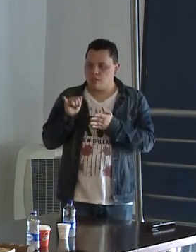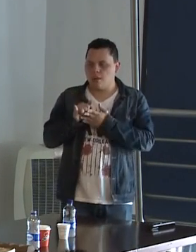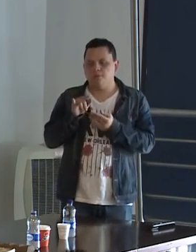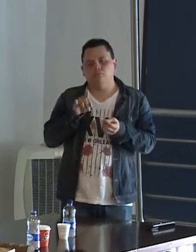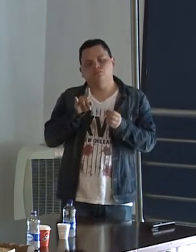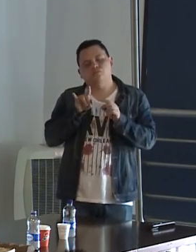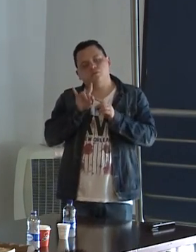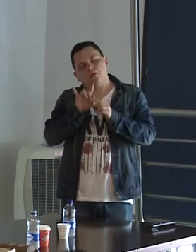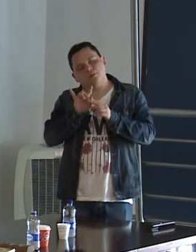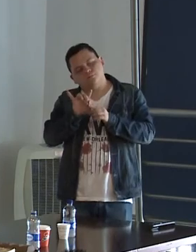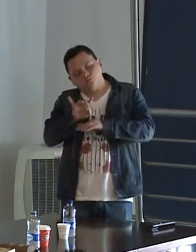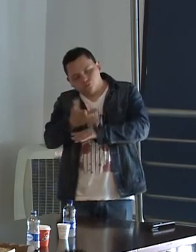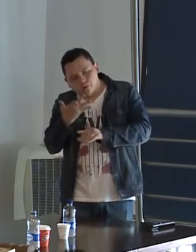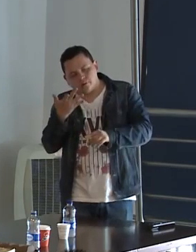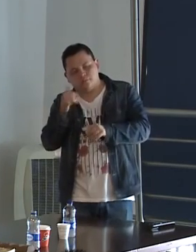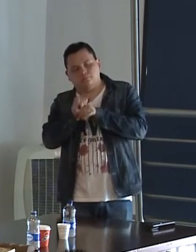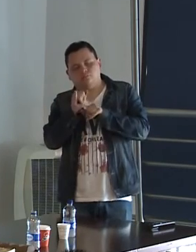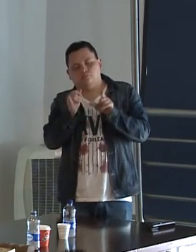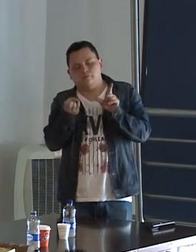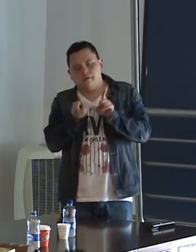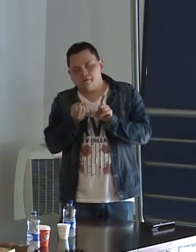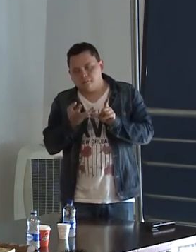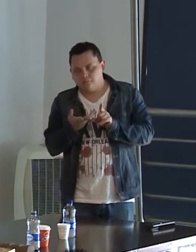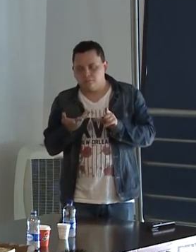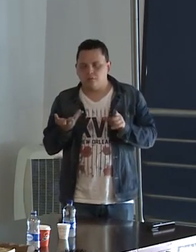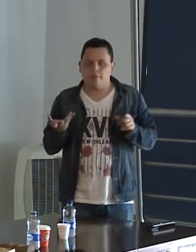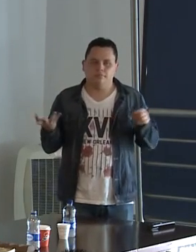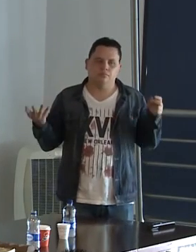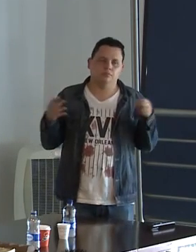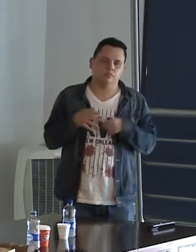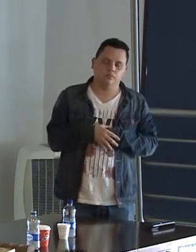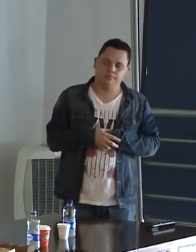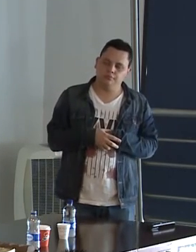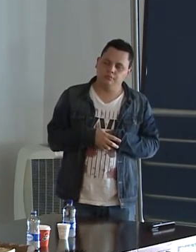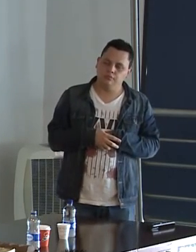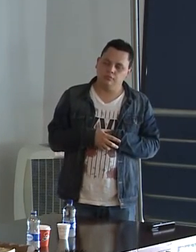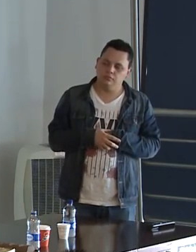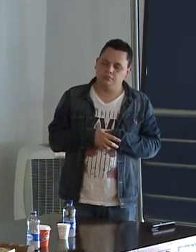de licenciatura, ¿no es cierto?